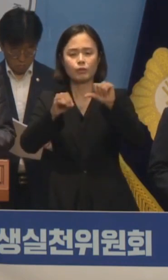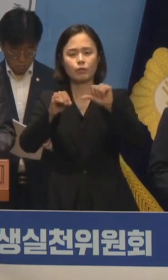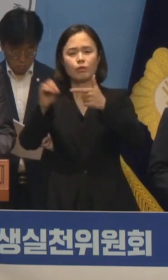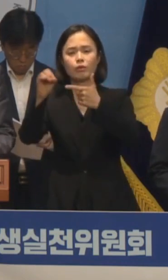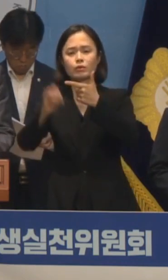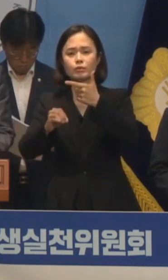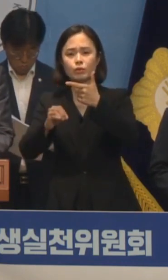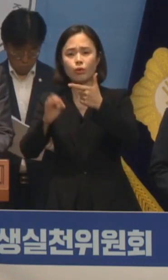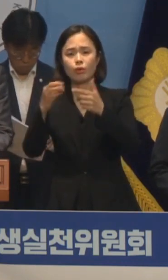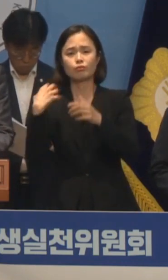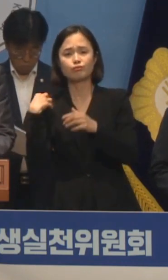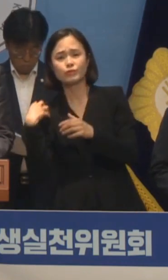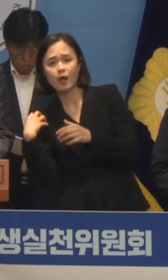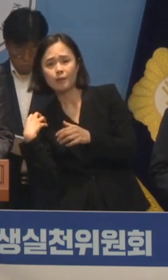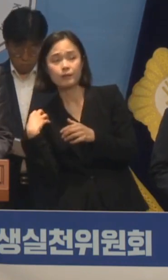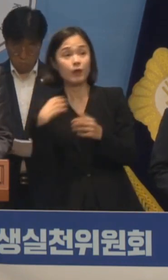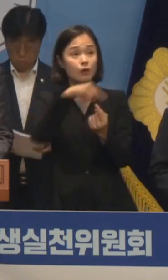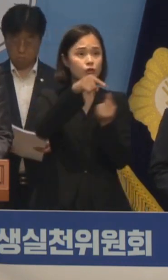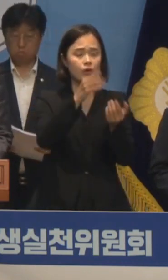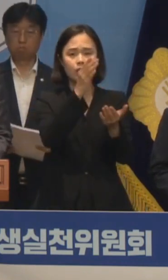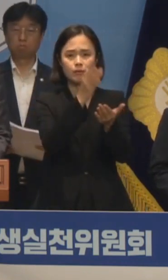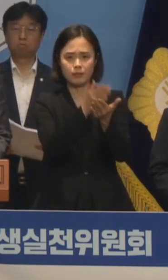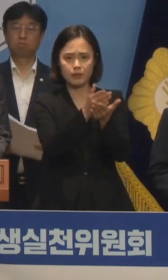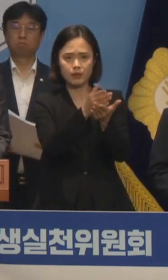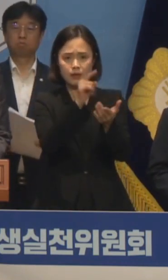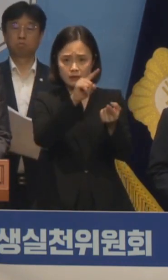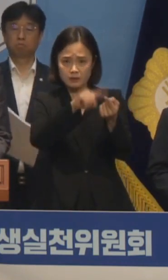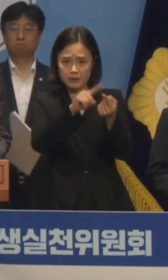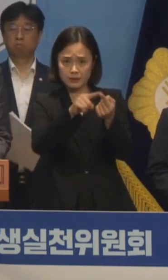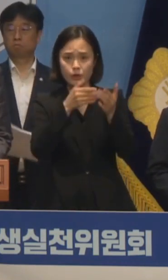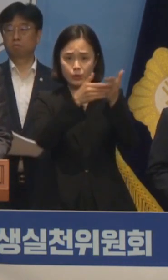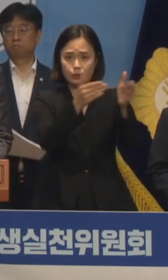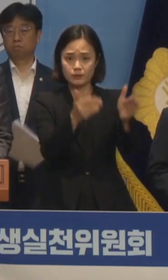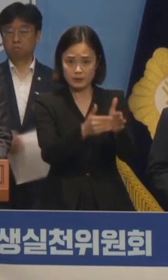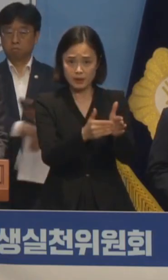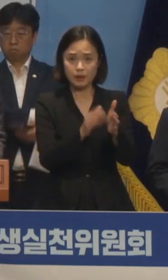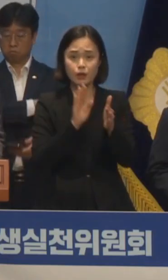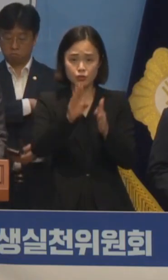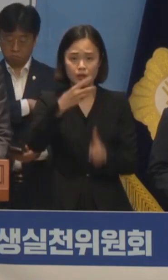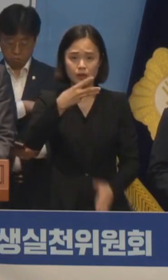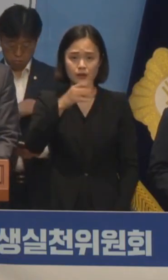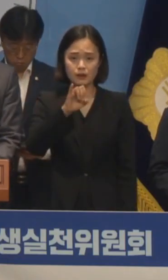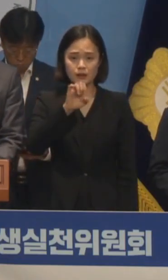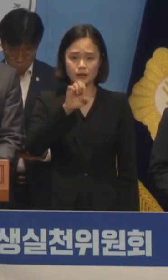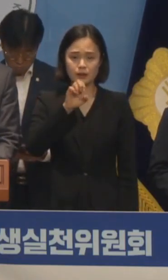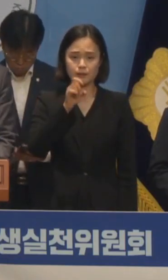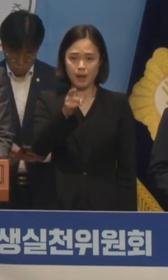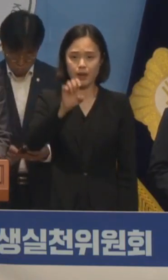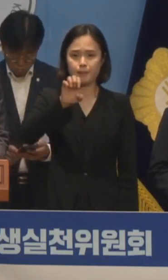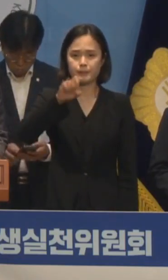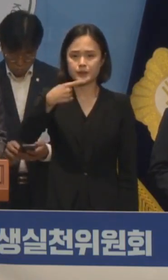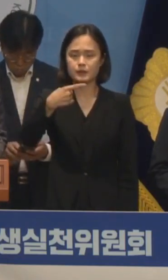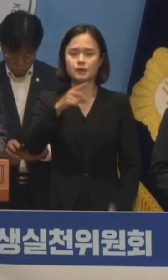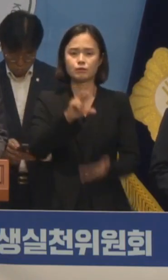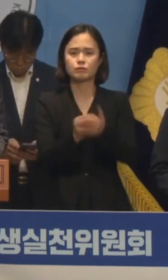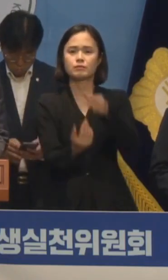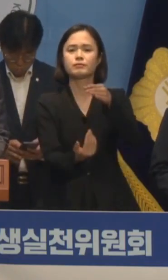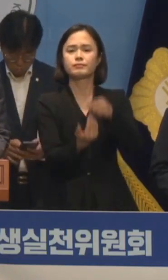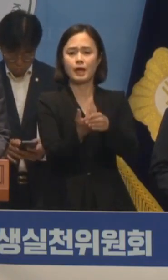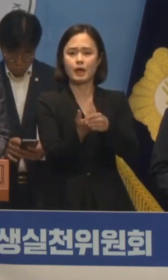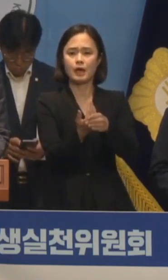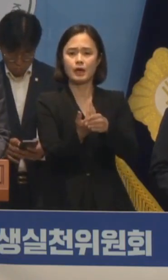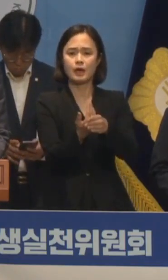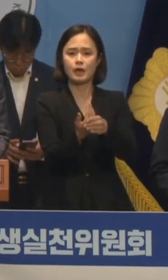문제를 시급히 해결할 것들을 이제 요청드렸습니다. 그 뒤에 TMF 사태가 이제 발생을 하면서 쿠팡이 이렇게 시작한 시장 교란